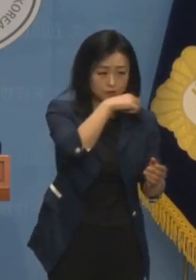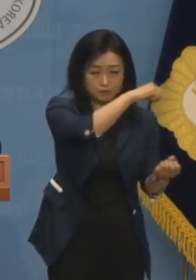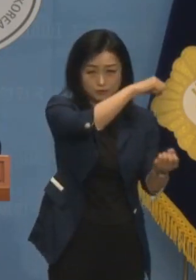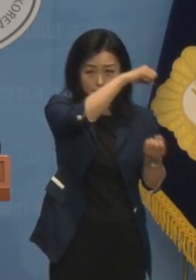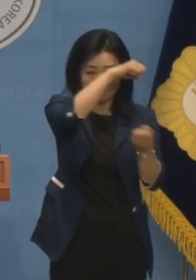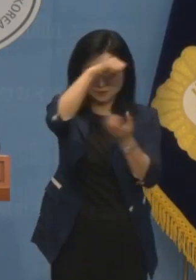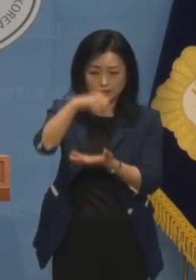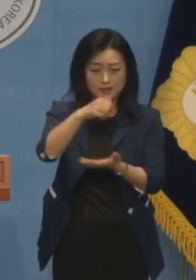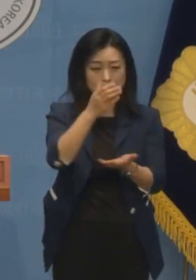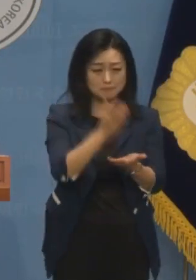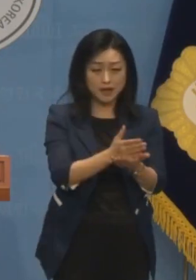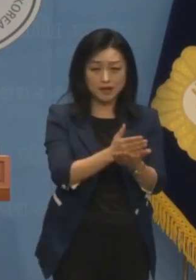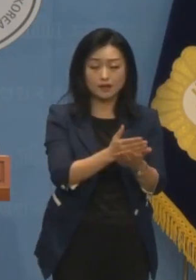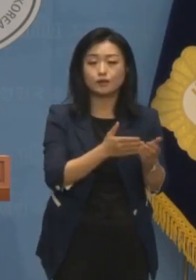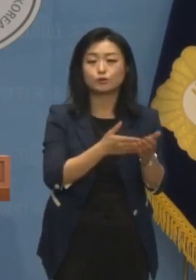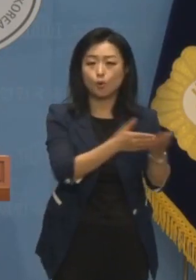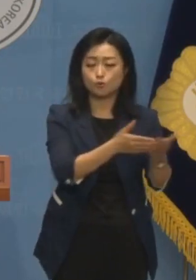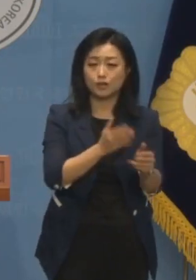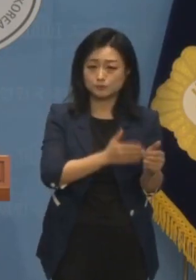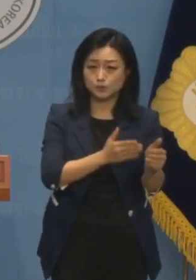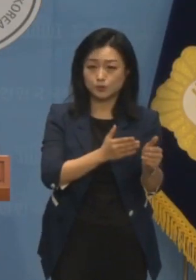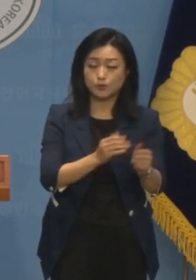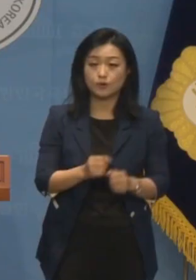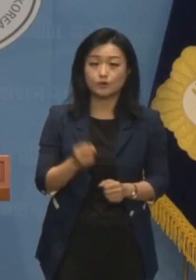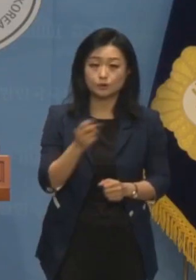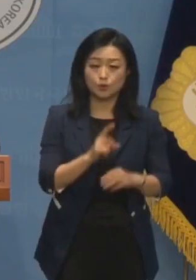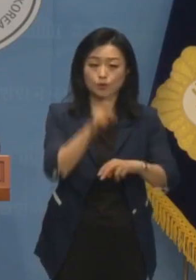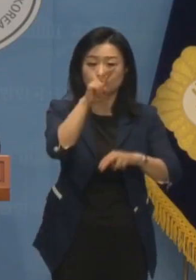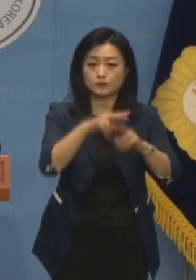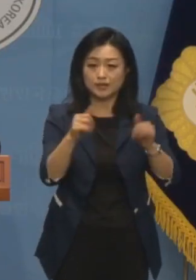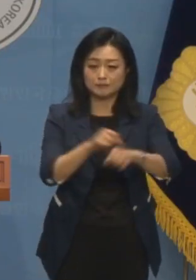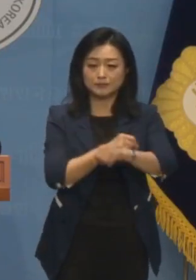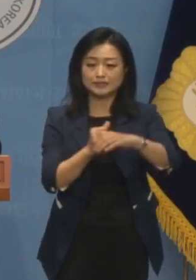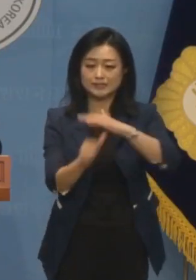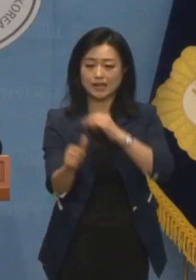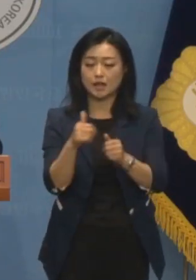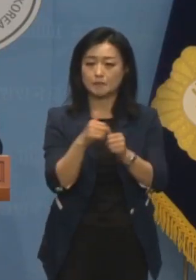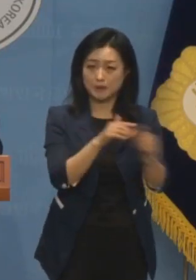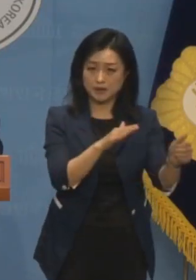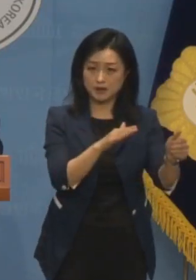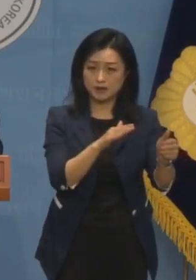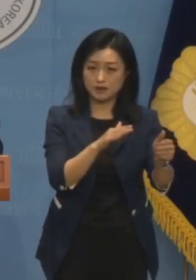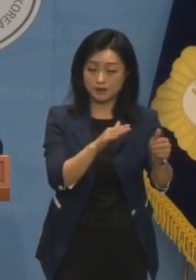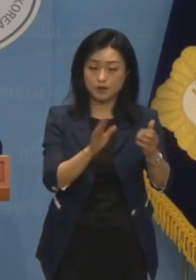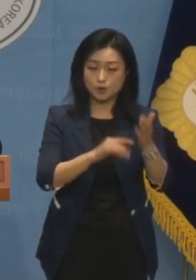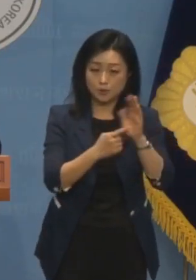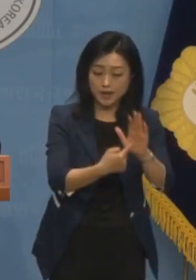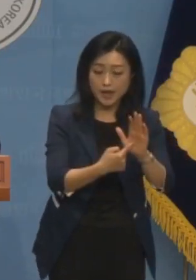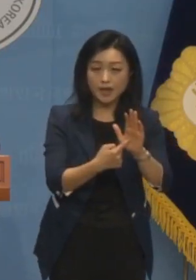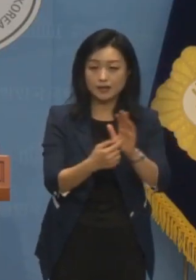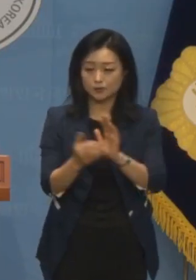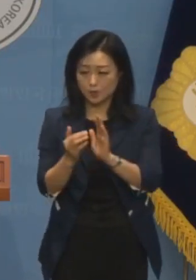중지를 요구하십시오. 그리고 비공개 고위급 특사 파견 등 공개 비공개 채널을